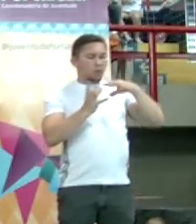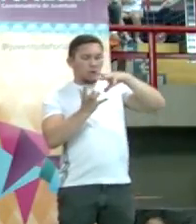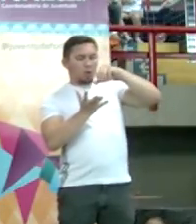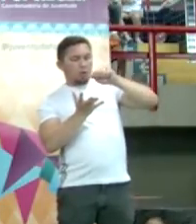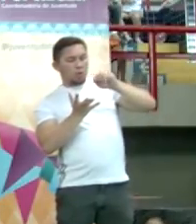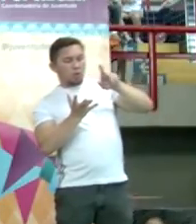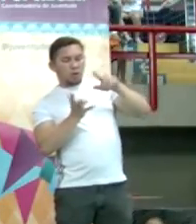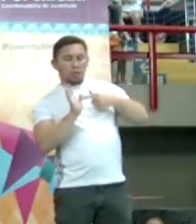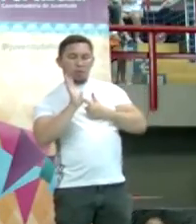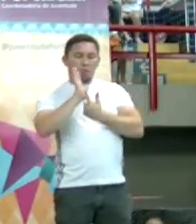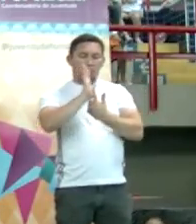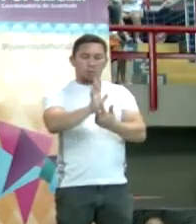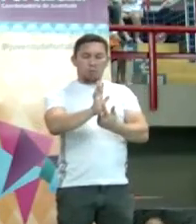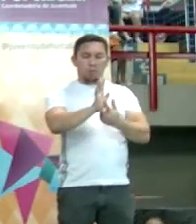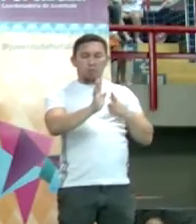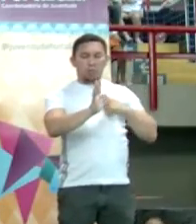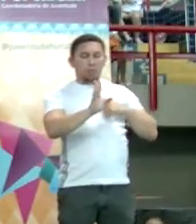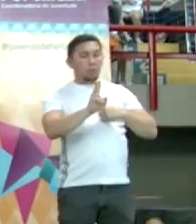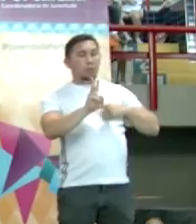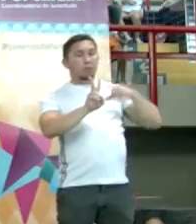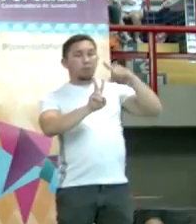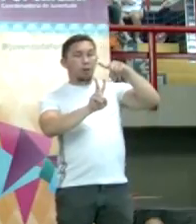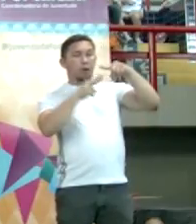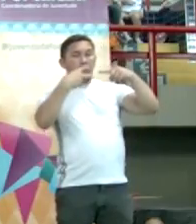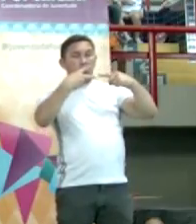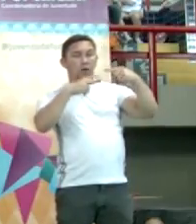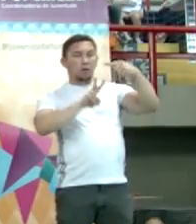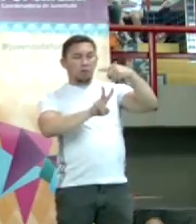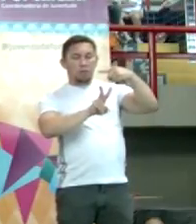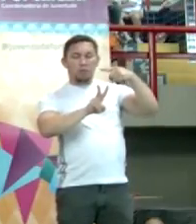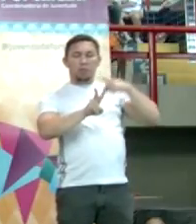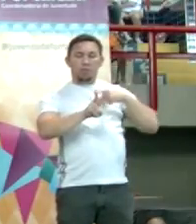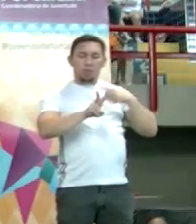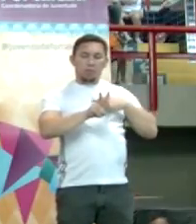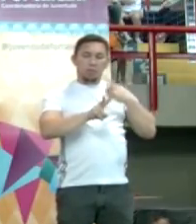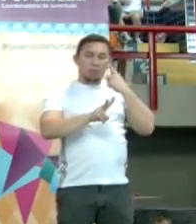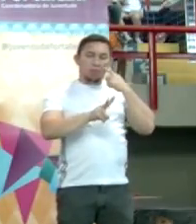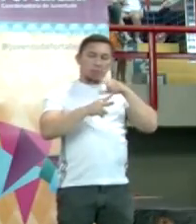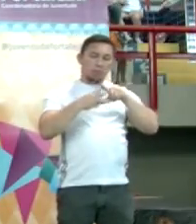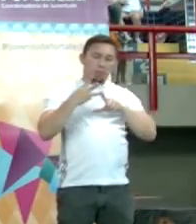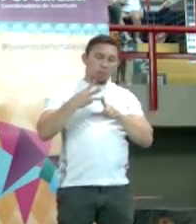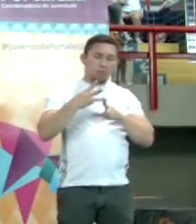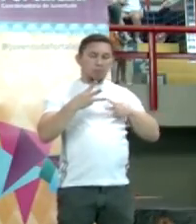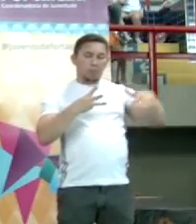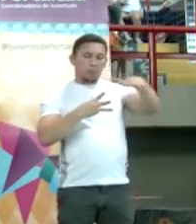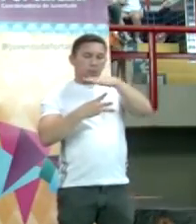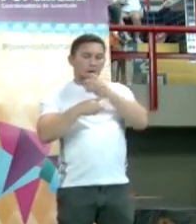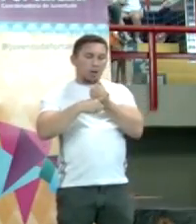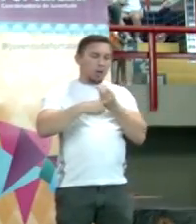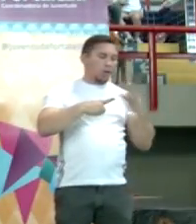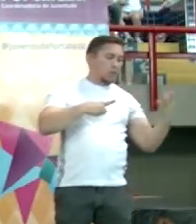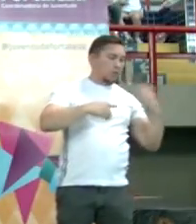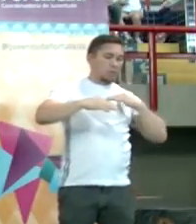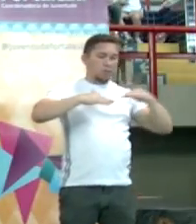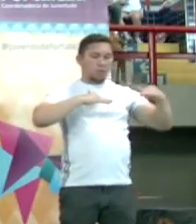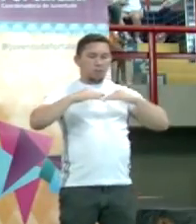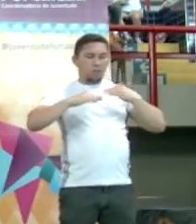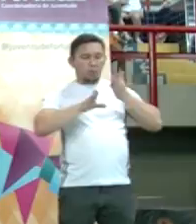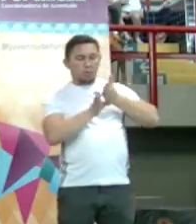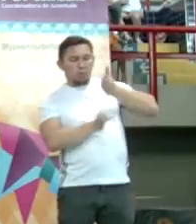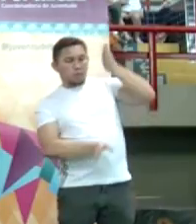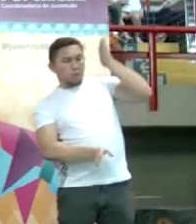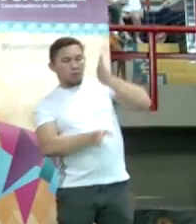ar estão representados pelos vetores. Considerando apenas as três grandezas físicas do movimento